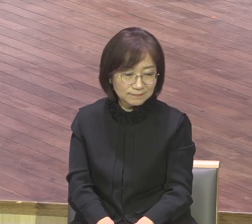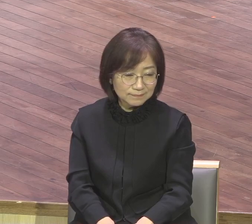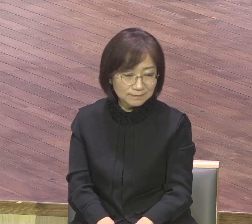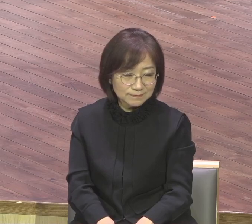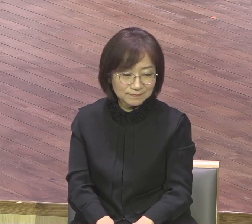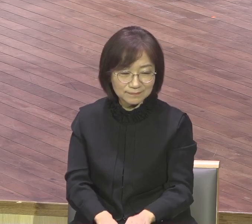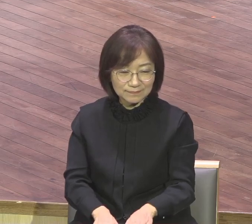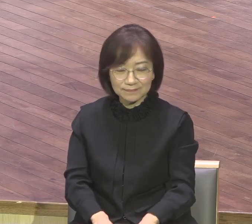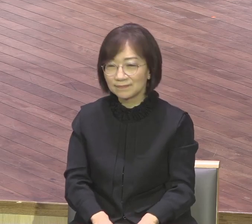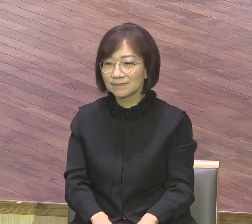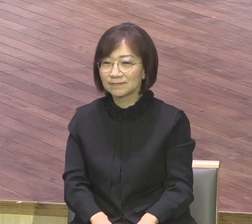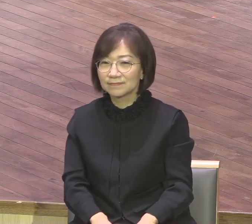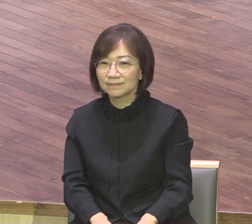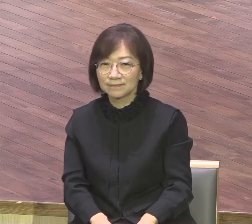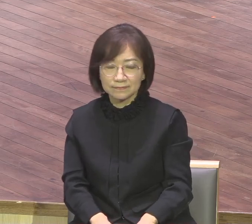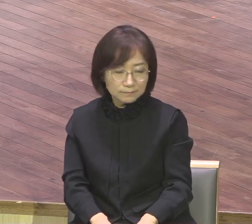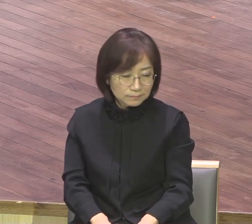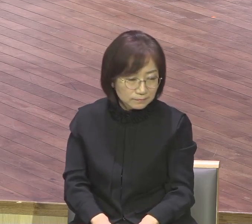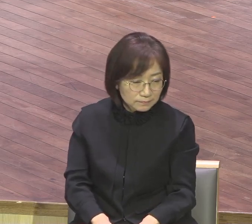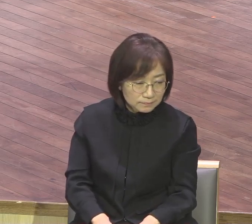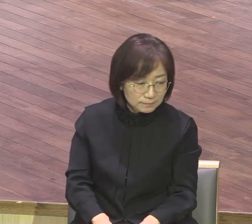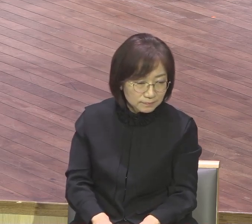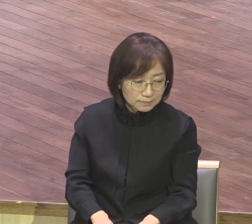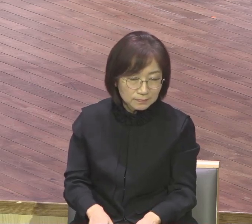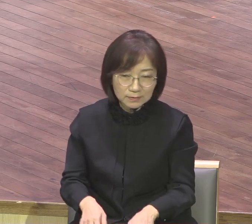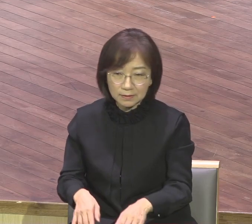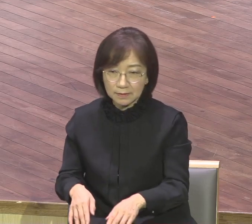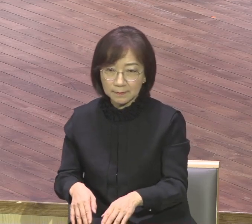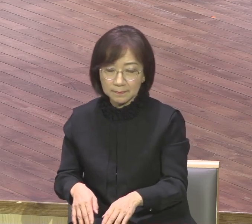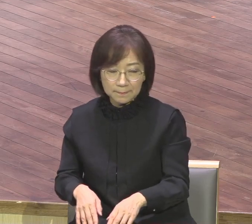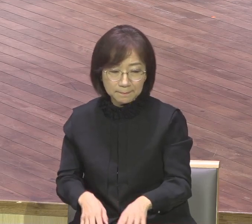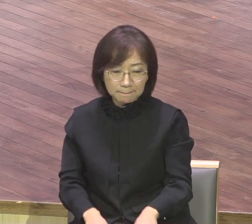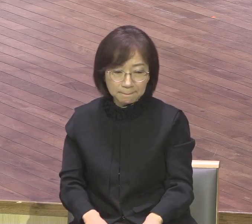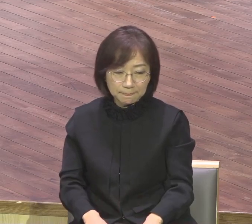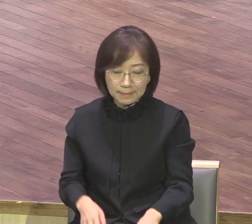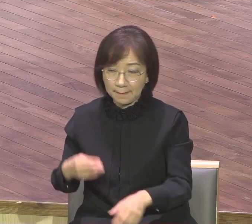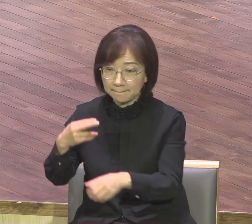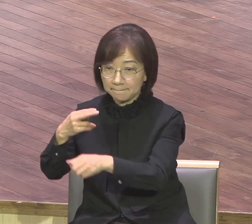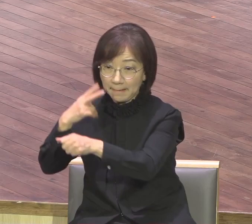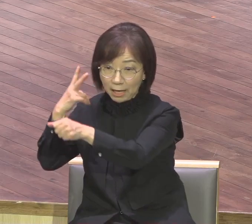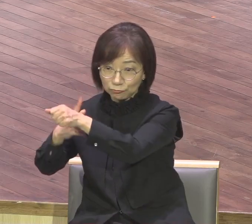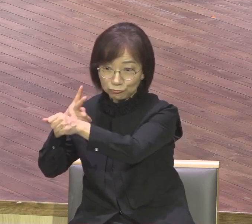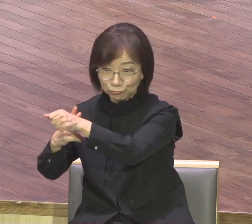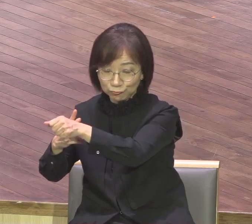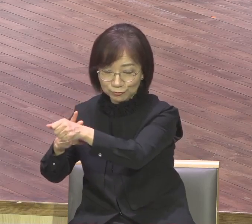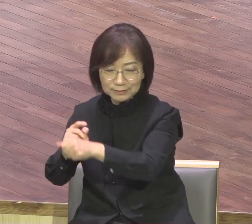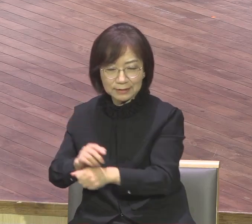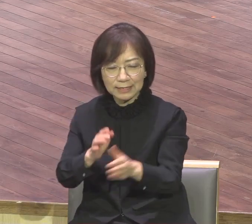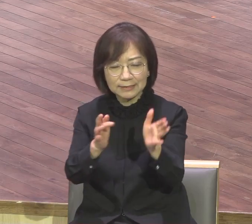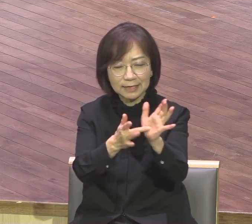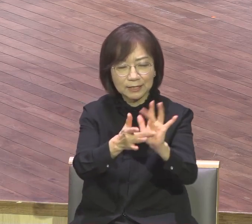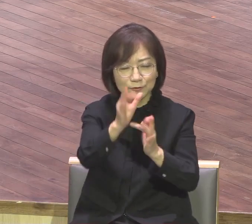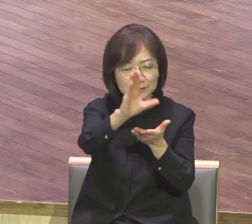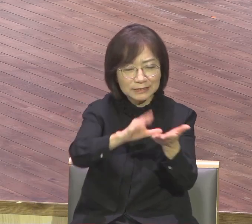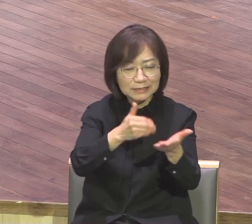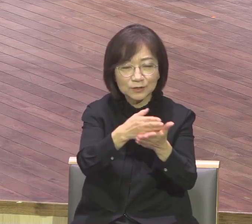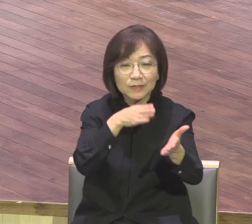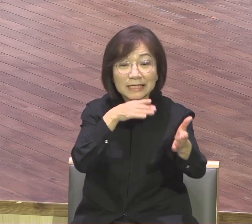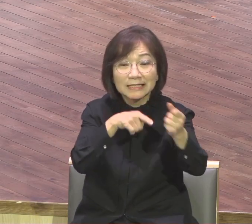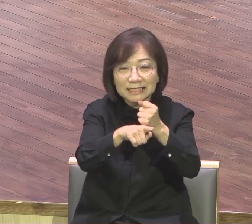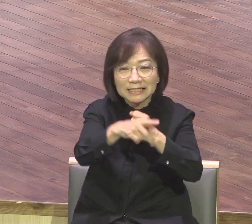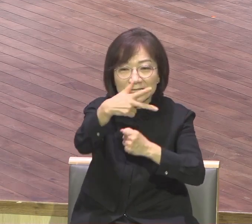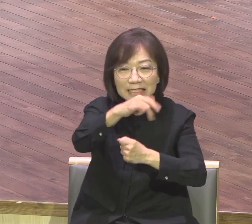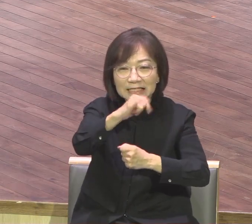사도 바울은 예수 그리스도 진리 위에 굳건히 서는 사람 그랬습니다. Está diciendo apóstol Pablo